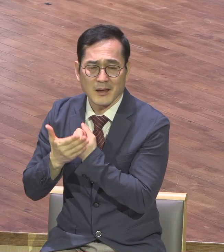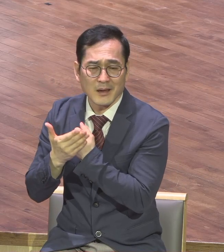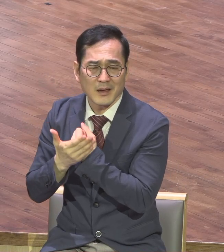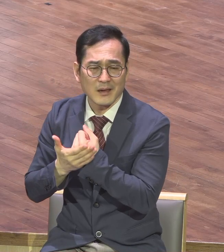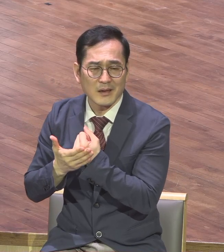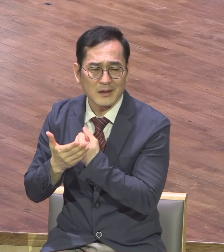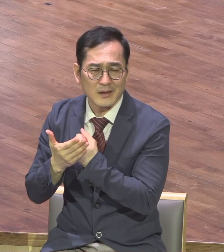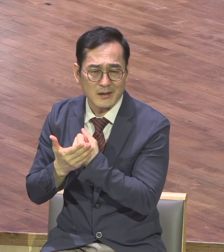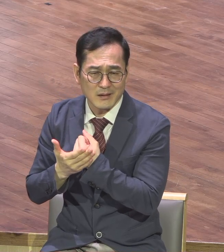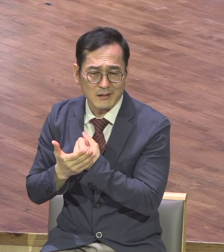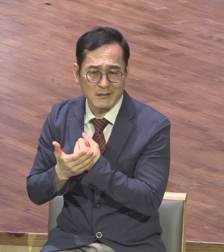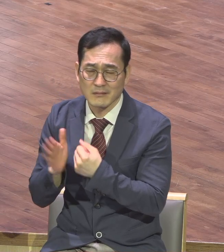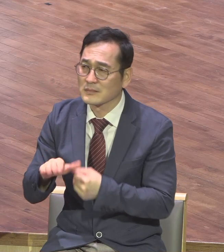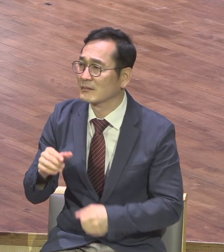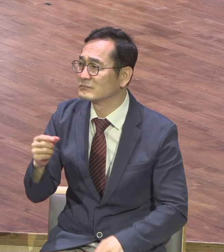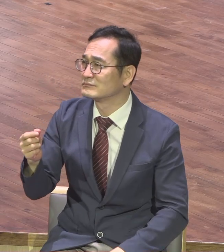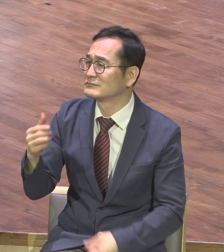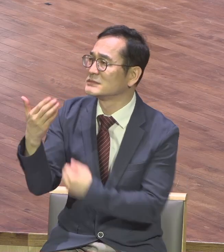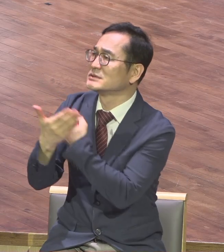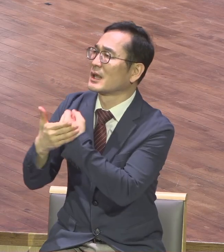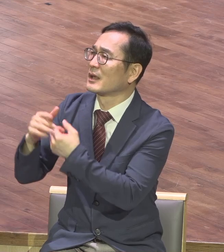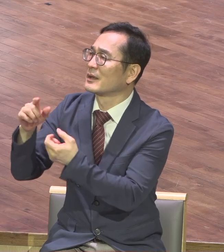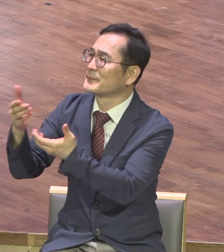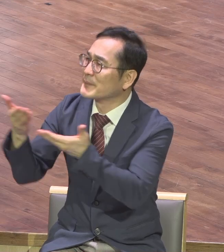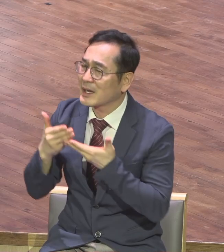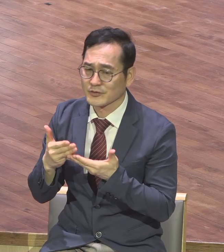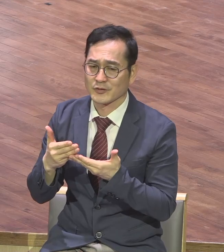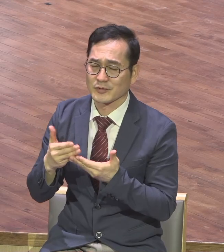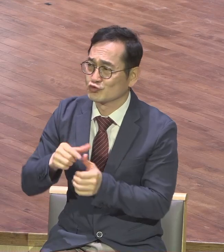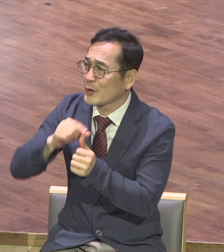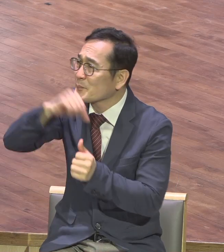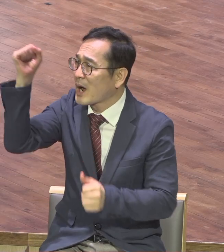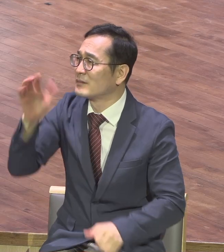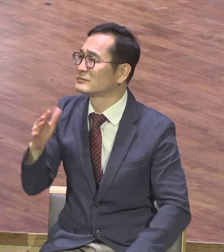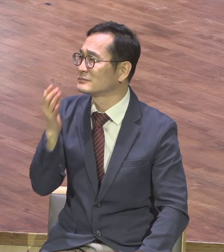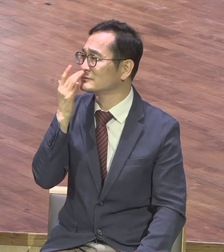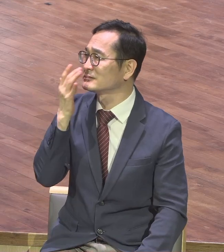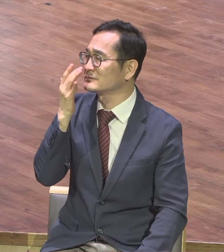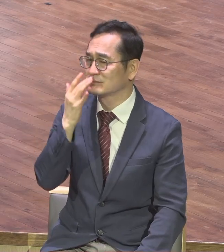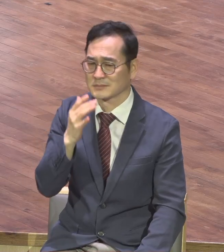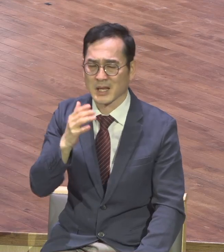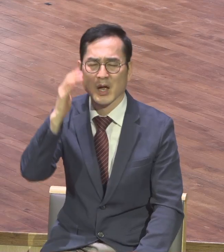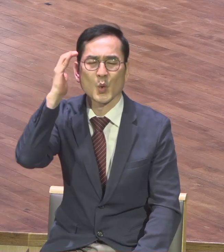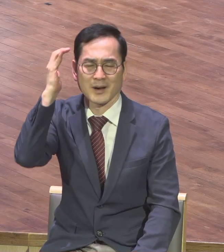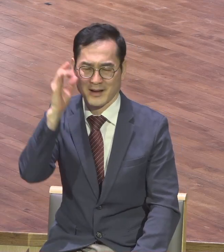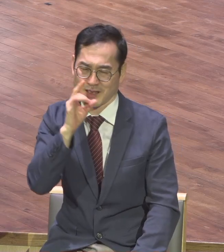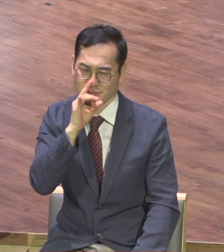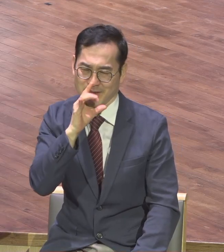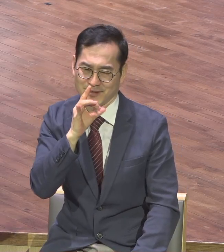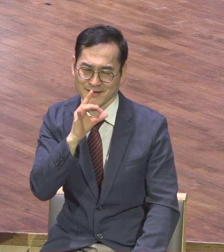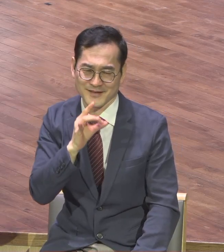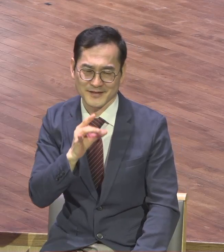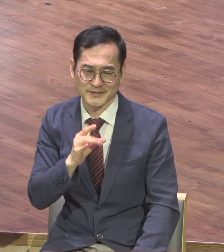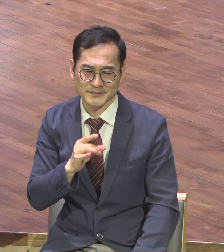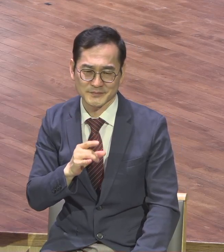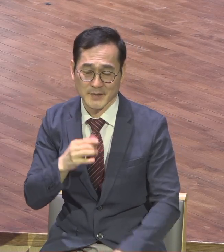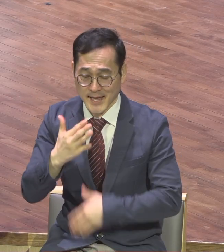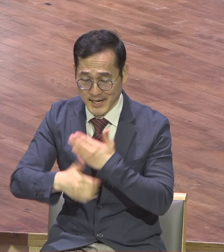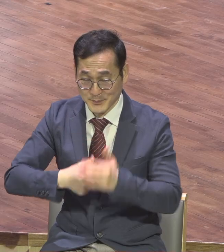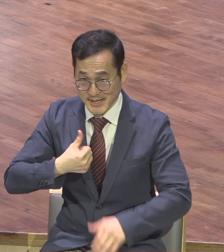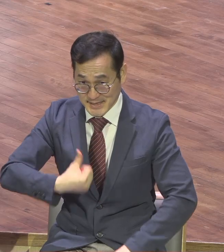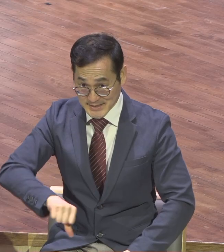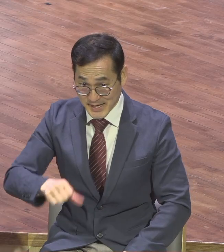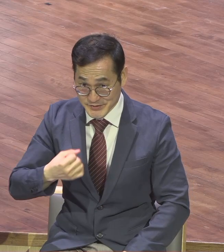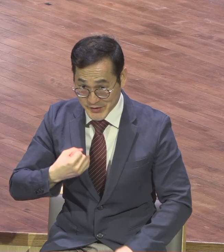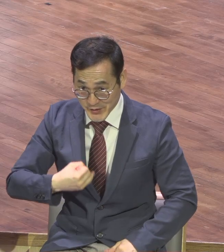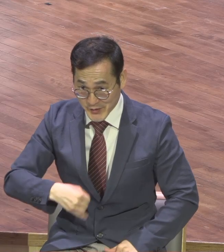천장지창이 이 감격 재창조 신분이 완전히 바뀌어서 하나님의 자녀로서 이 땅의 시민이